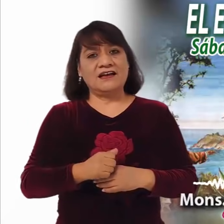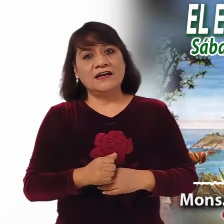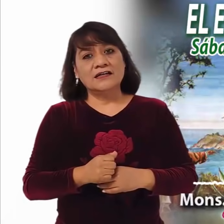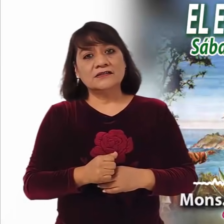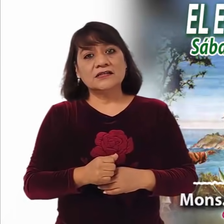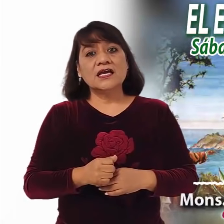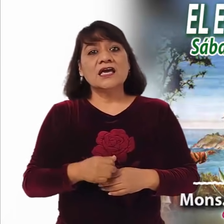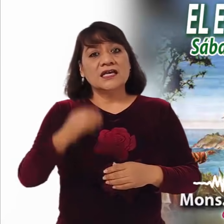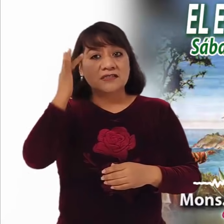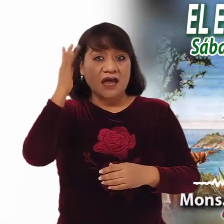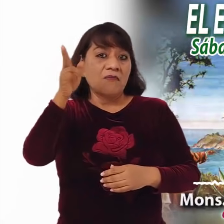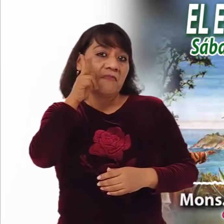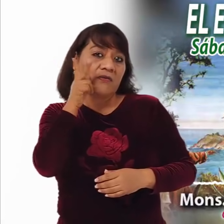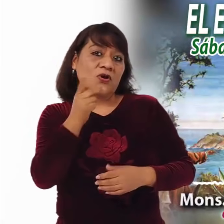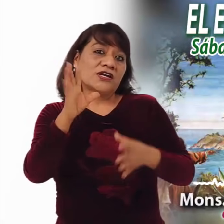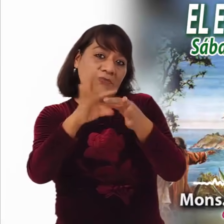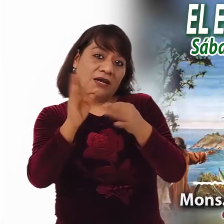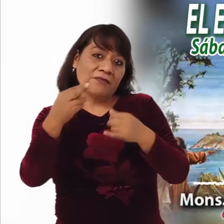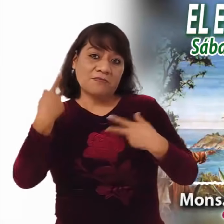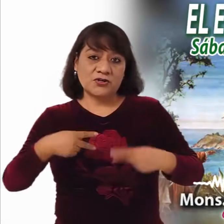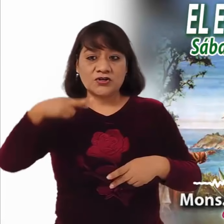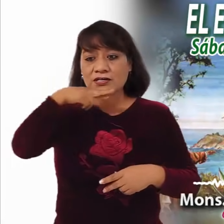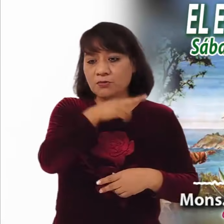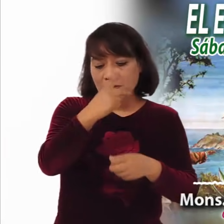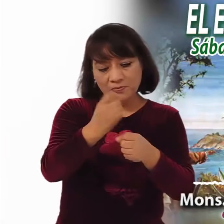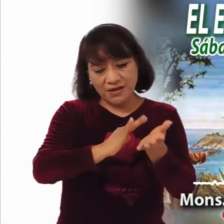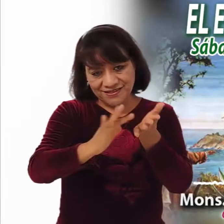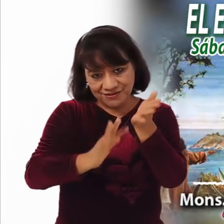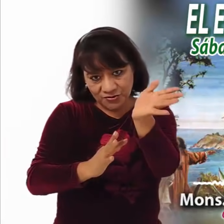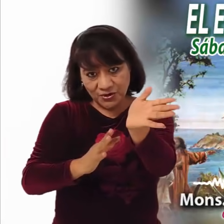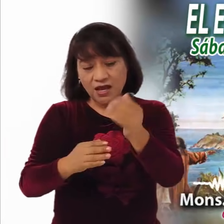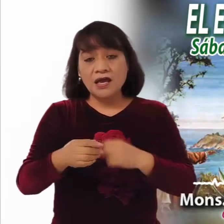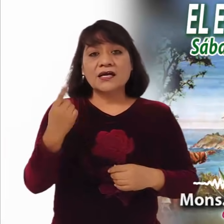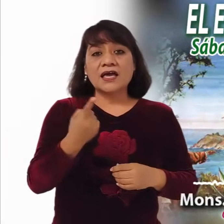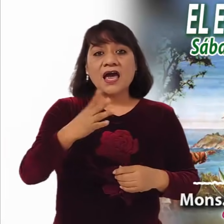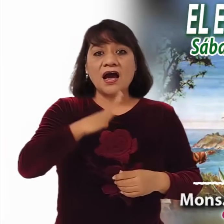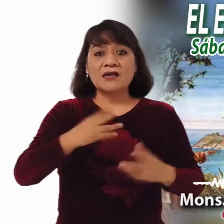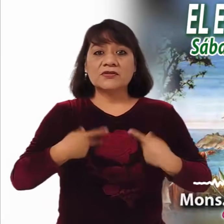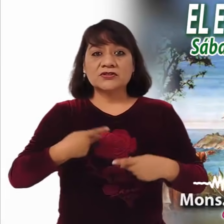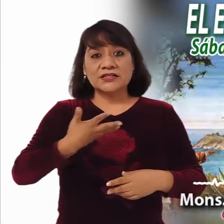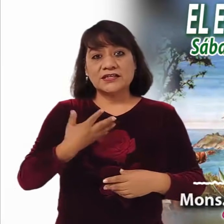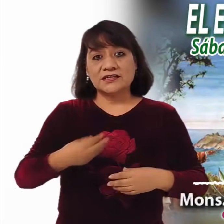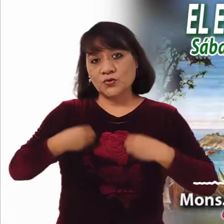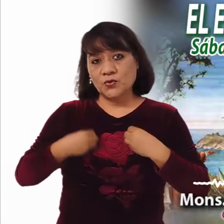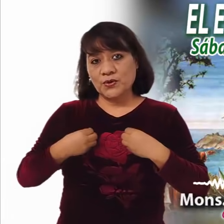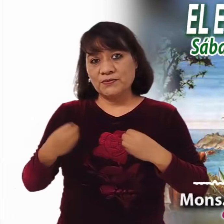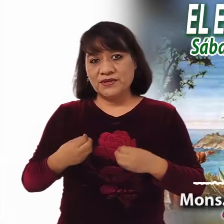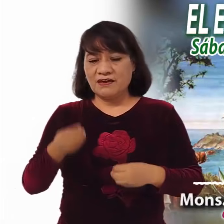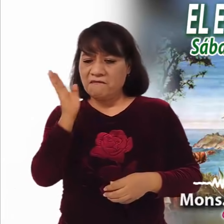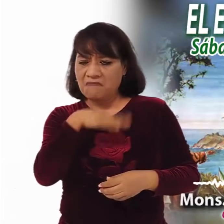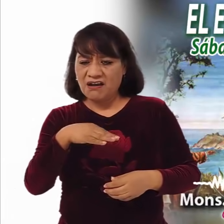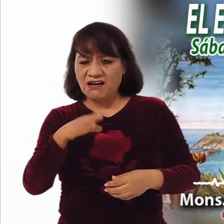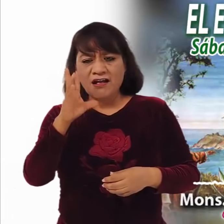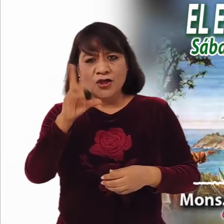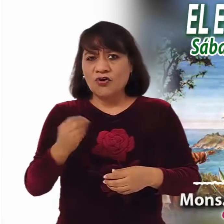frutos. Y a San Pablo les decía a los romanos en la primera lectura que hay quienes llevan una vida desordenada y